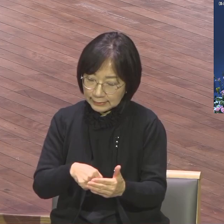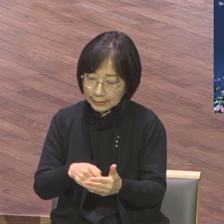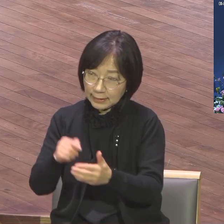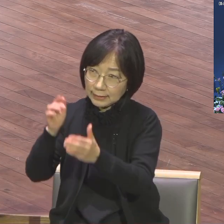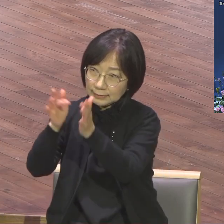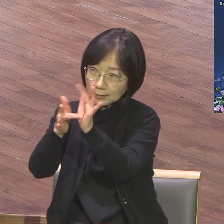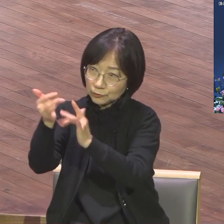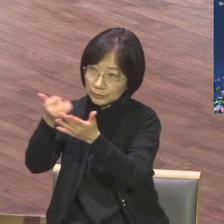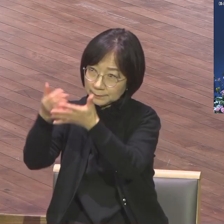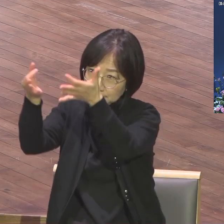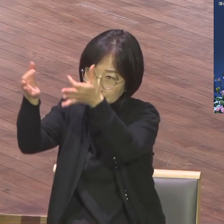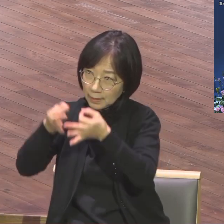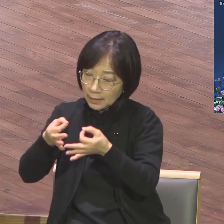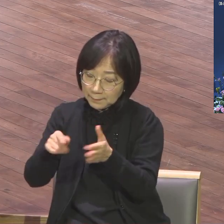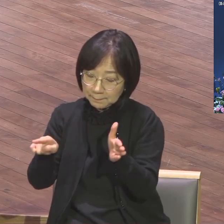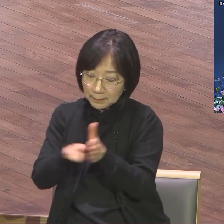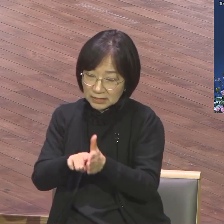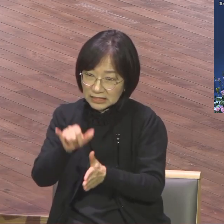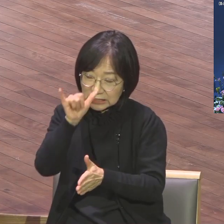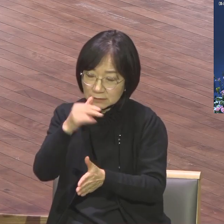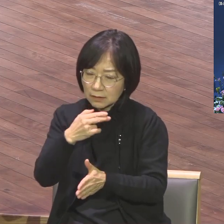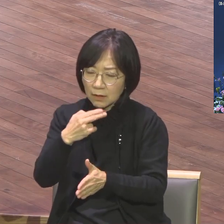지금